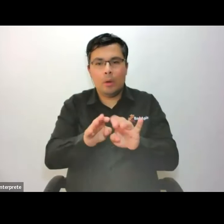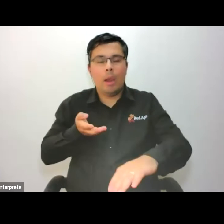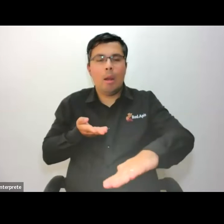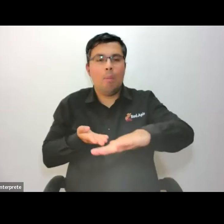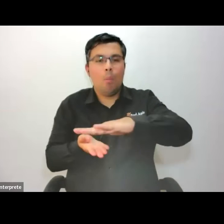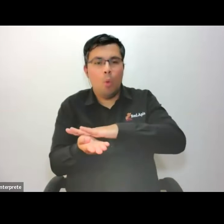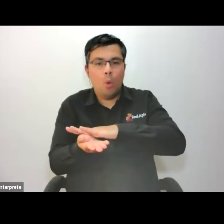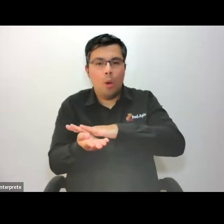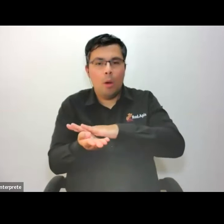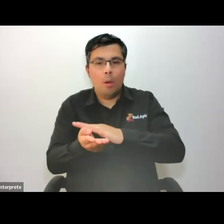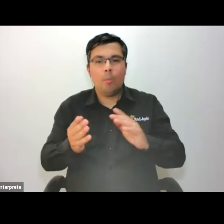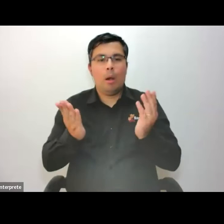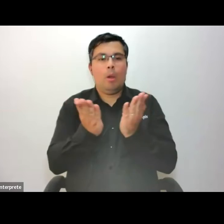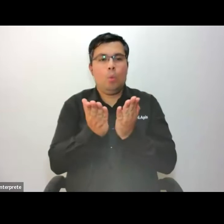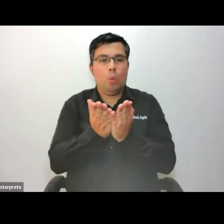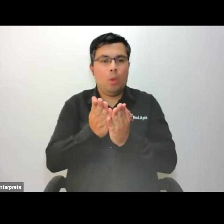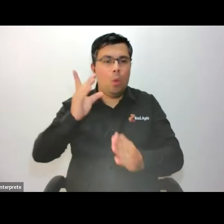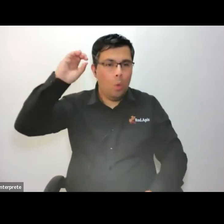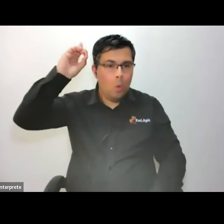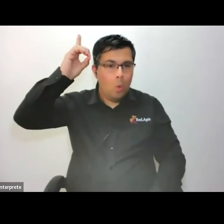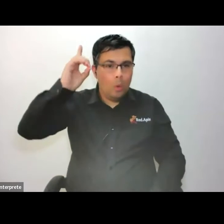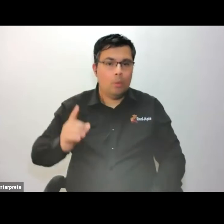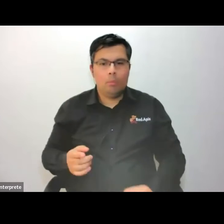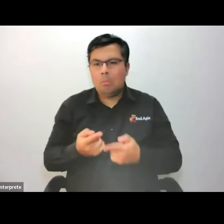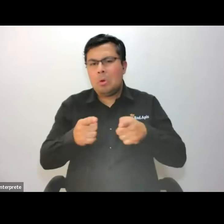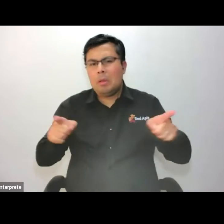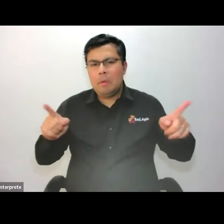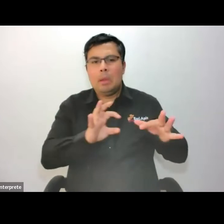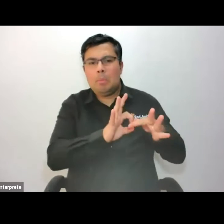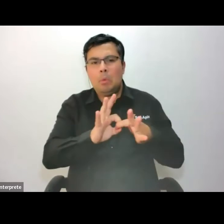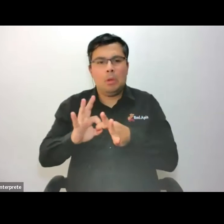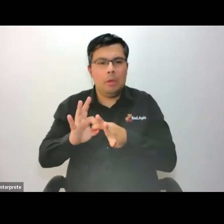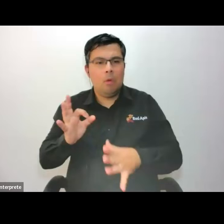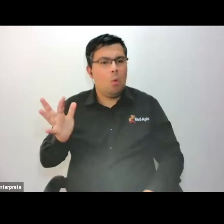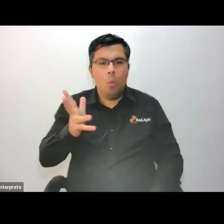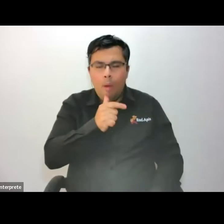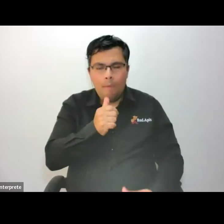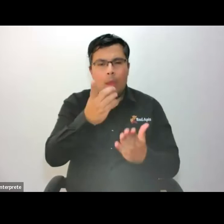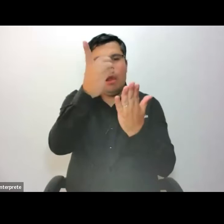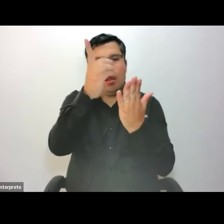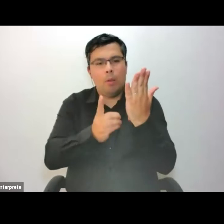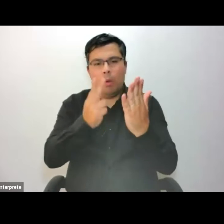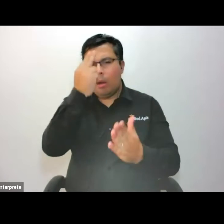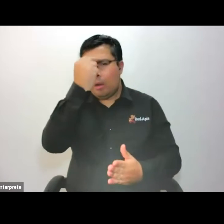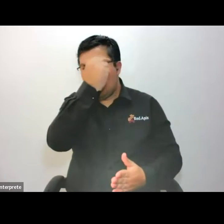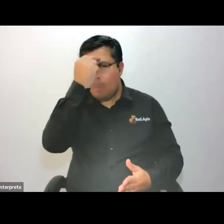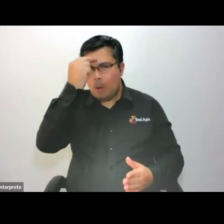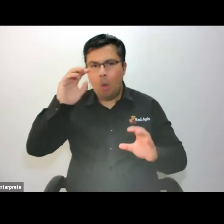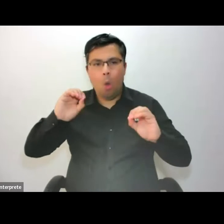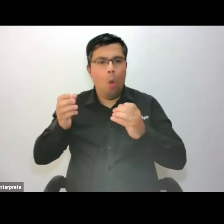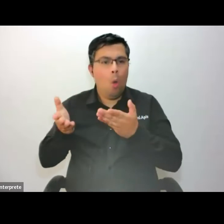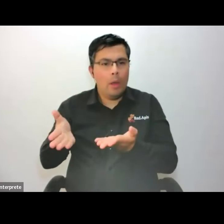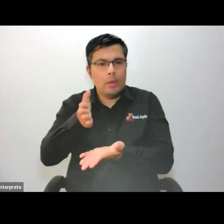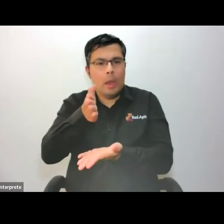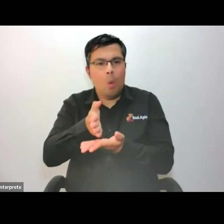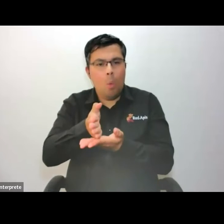por distintas razones, porque no tenían su diagnóstico en marzo, porque esa escuela no tenía PIE y se está